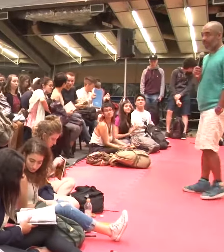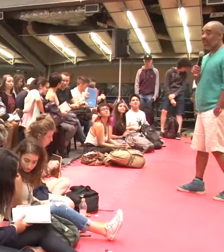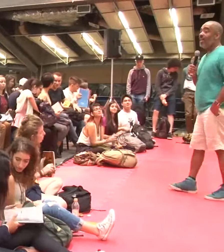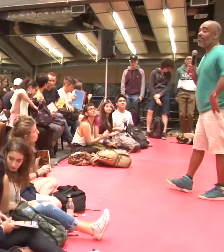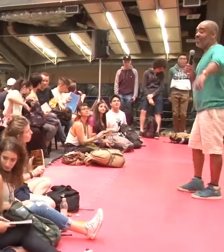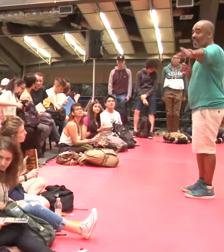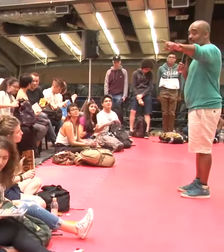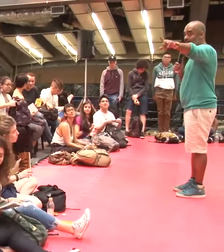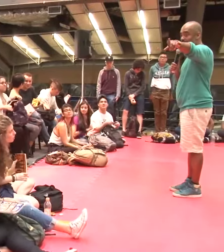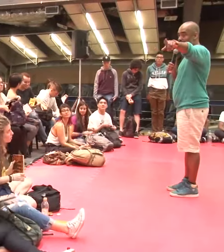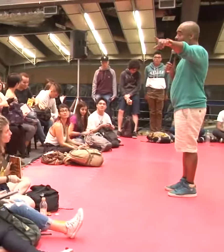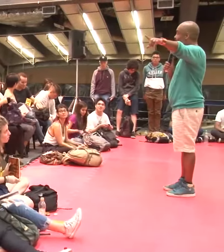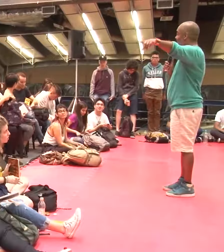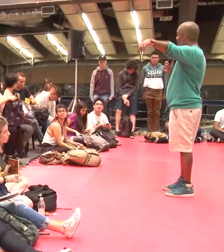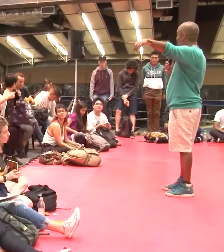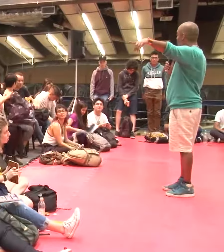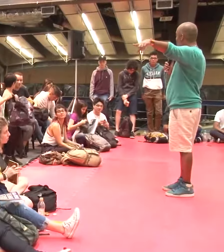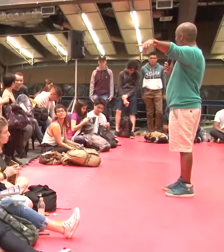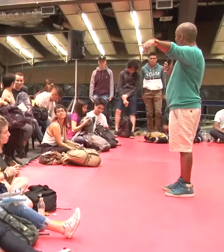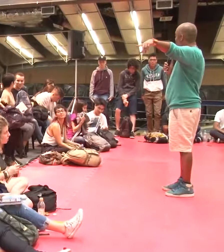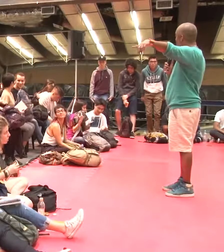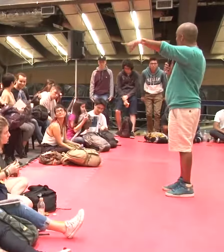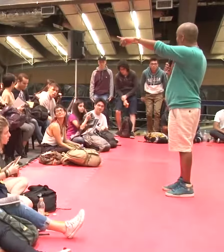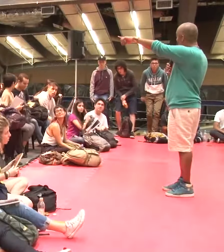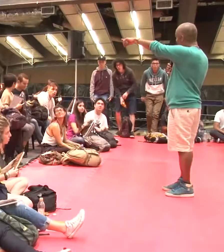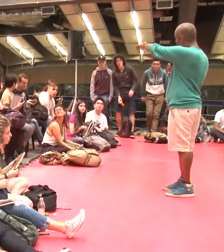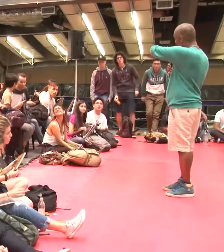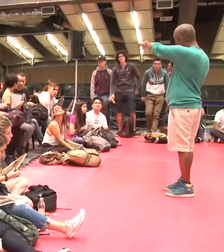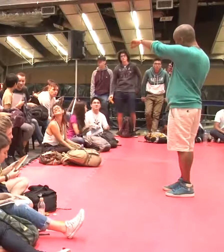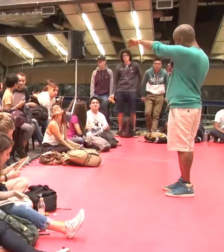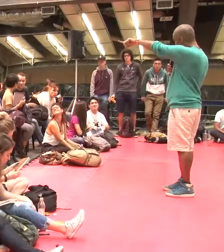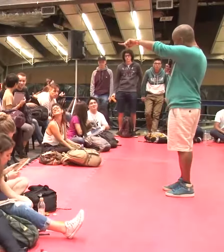isso, tá bem? E visitem a biblioteca, porque a biblioteca deve ajudar a